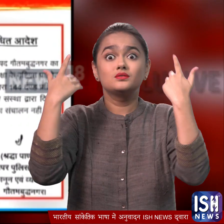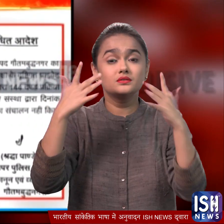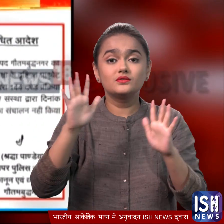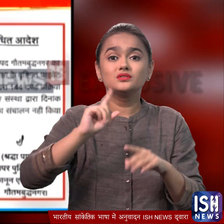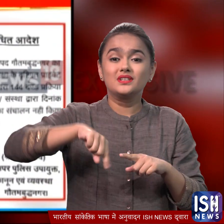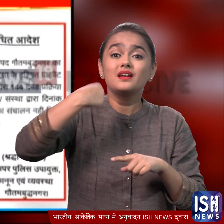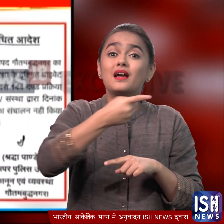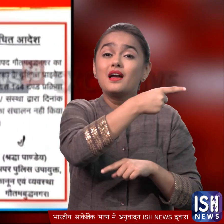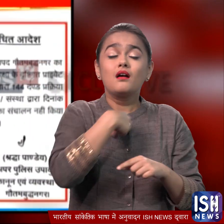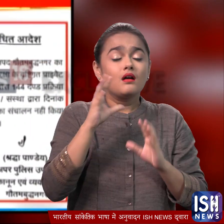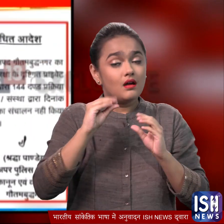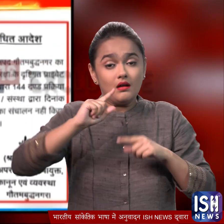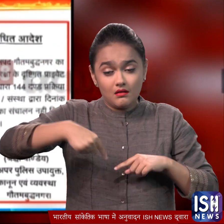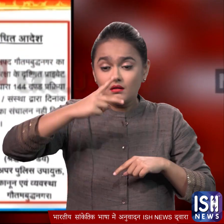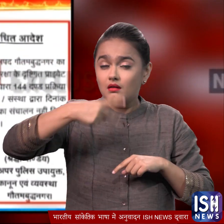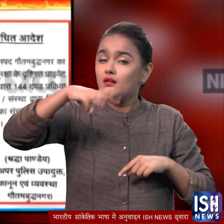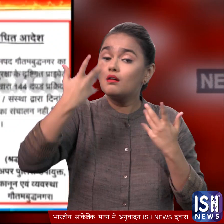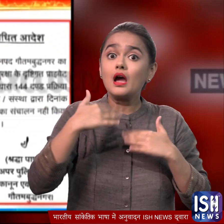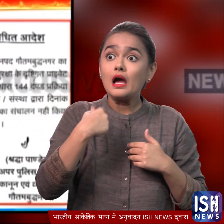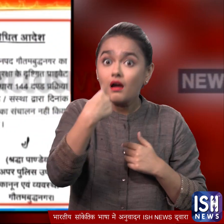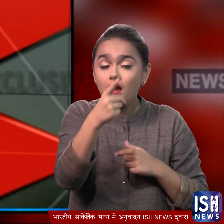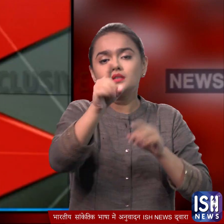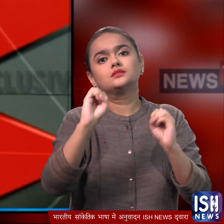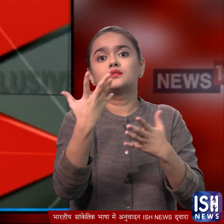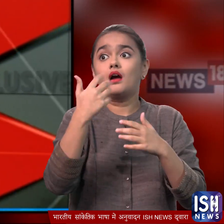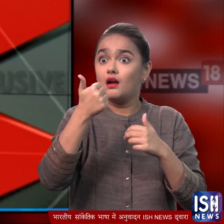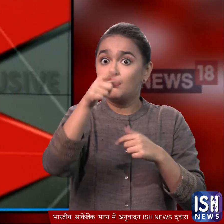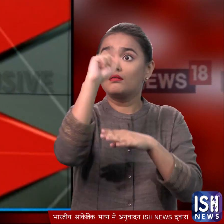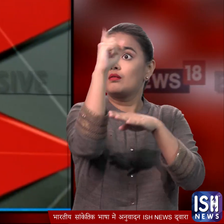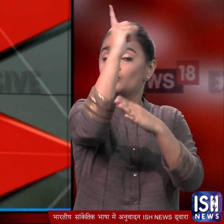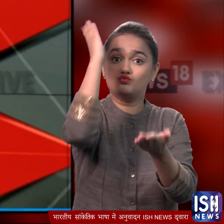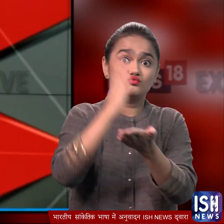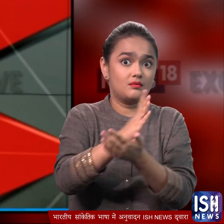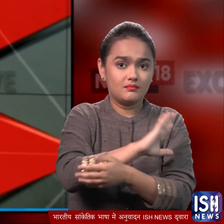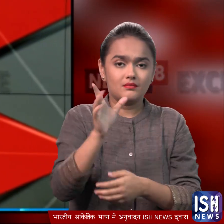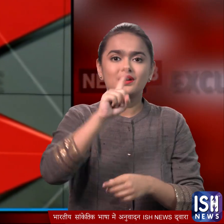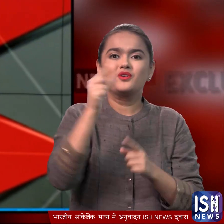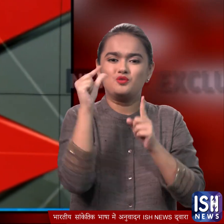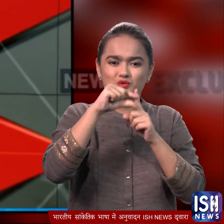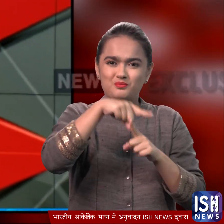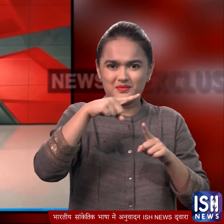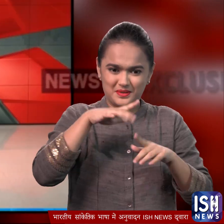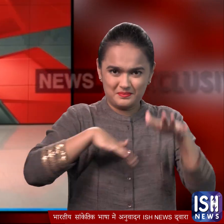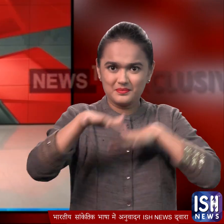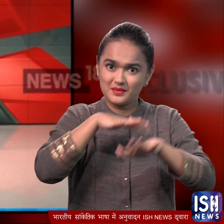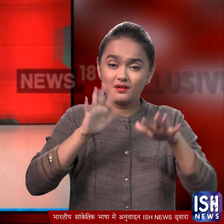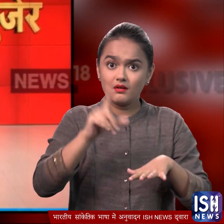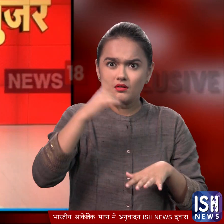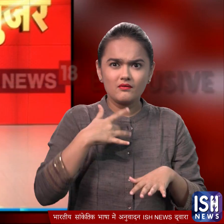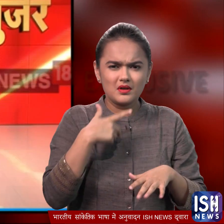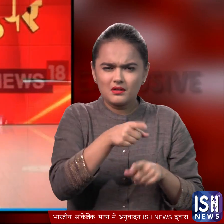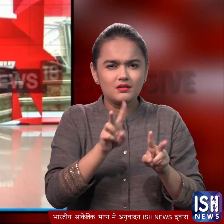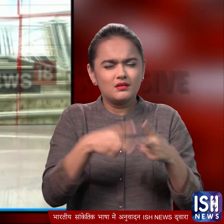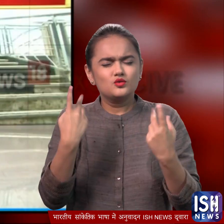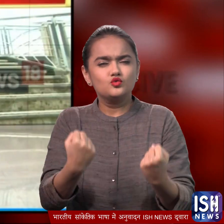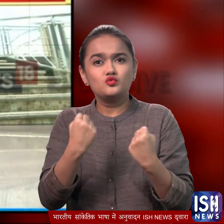भी तरह का हो, अगले आदेश तक पूरे शहर में उड़ाने पर रोक है। हालांकि बीजेपी के लिए यह कार्यक्रम यूपी के विधानसभा चुनाव से पहले बड़ा मास्टर स्ट्रोक